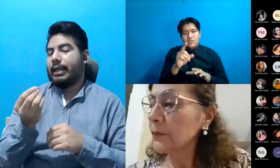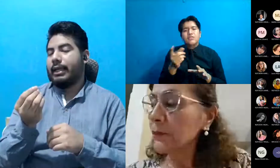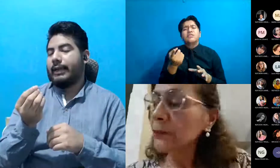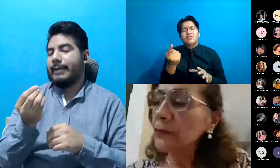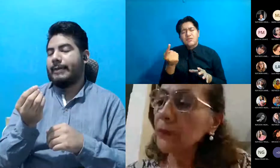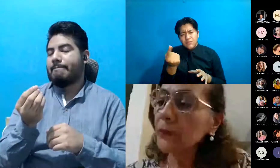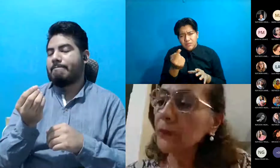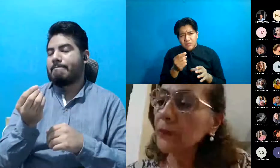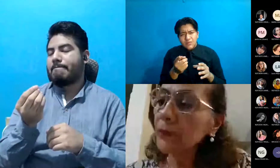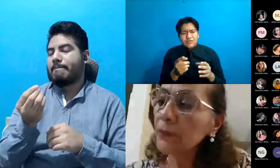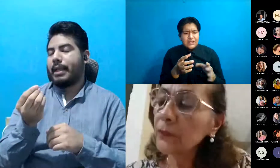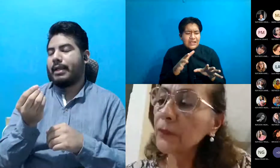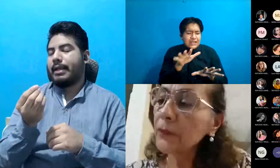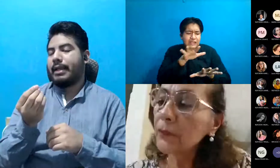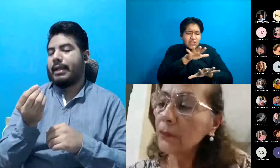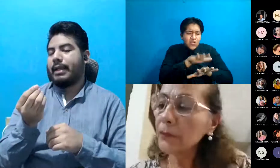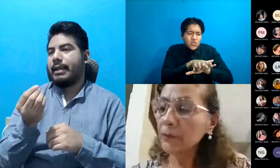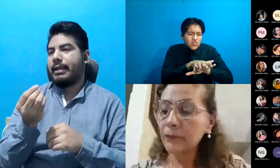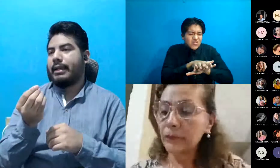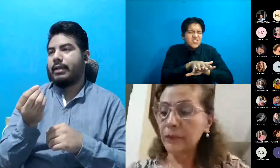que